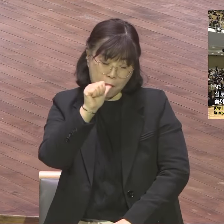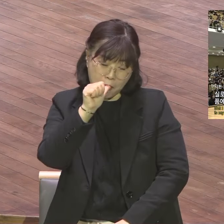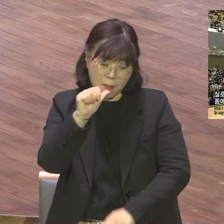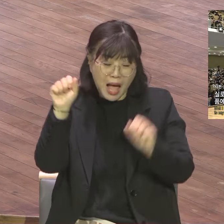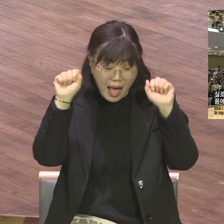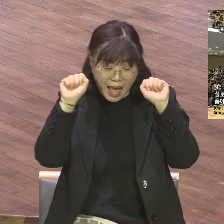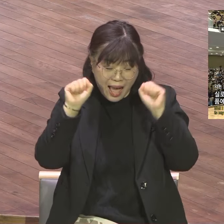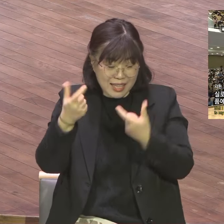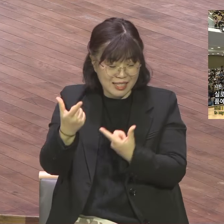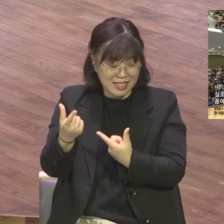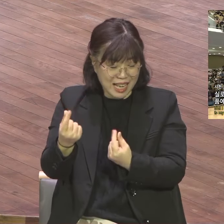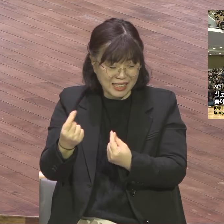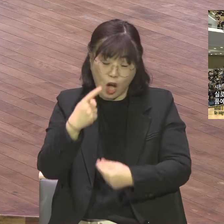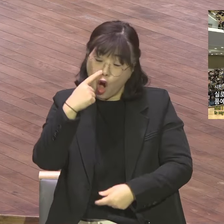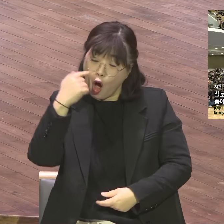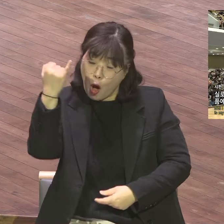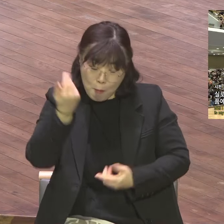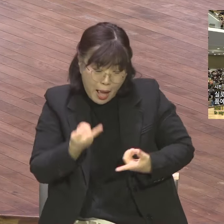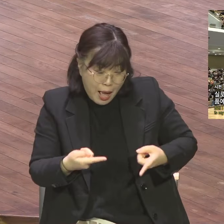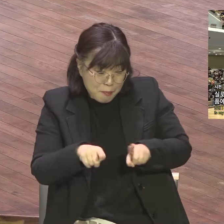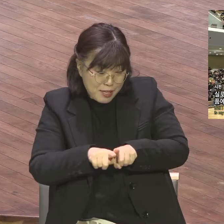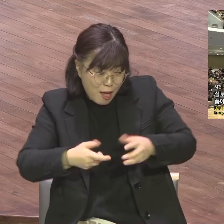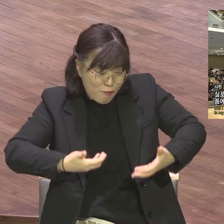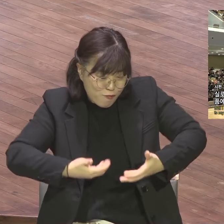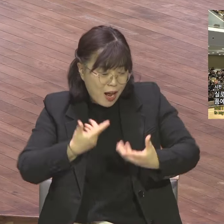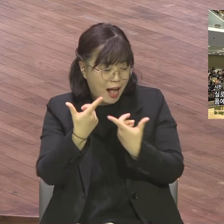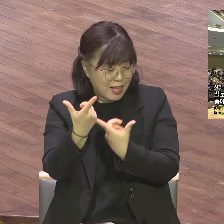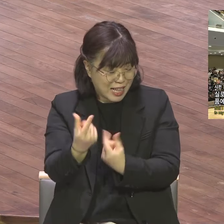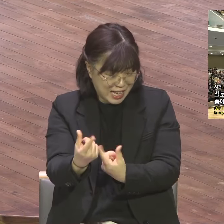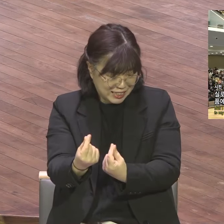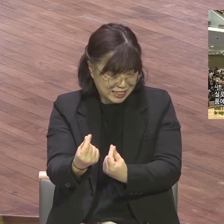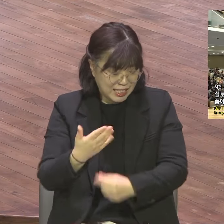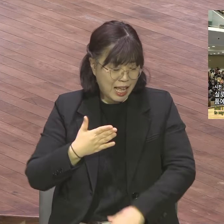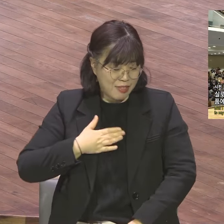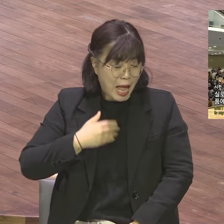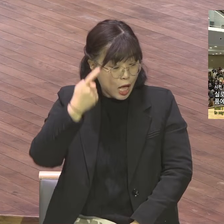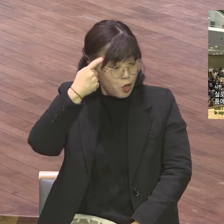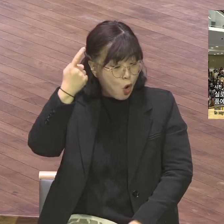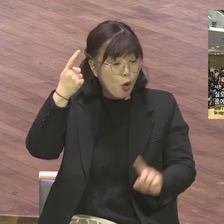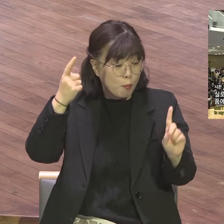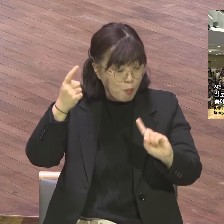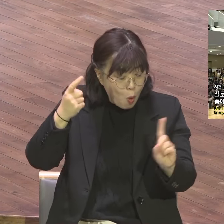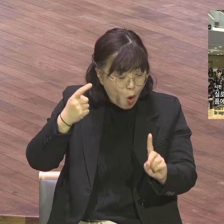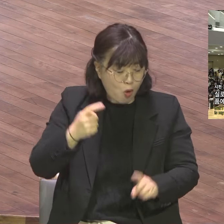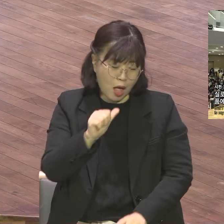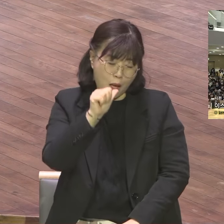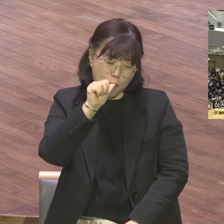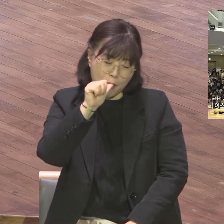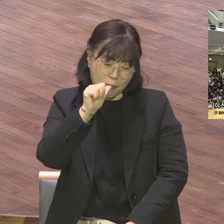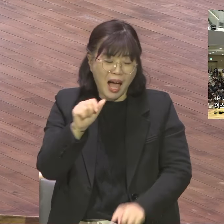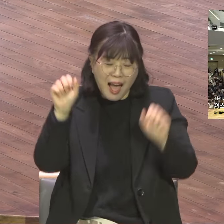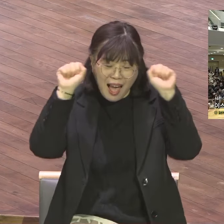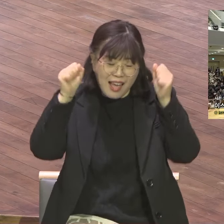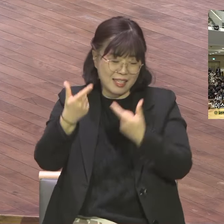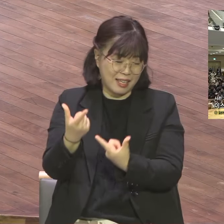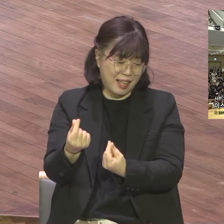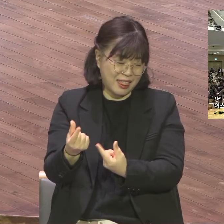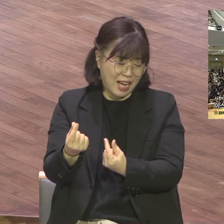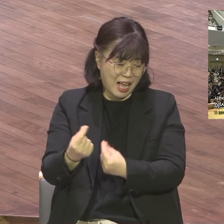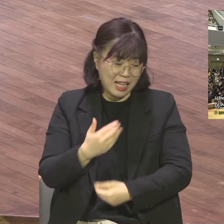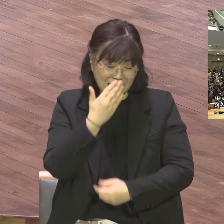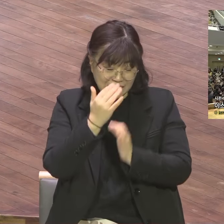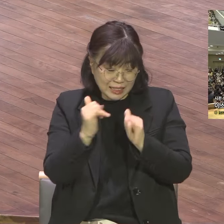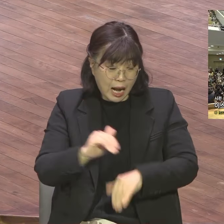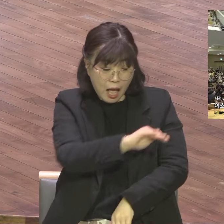하기를 젖된 아이가 그의 어머니 품에 있음같이 하였나니 내 영혼이 젖된 아이와 같도다.